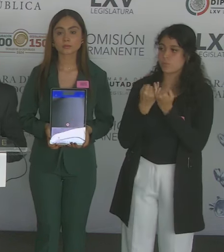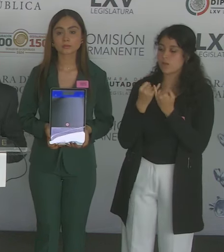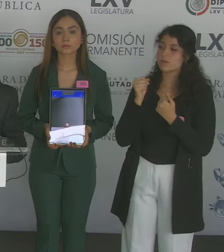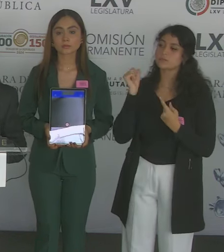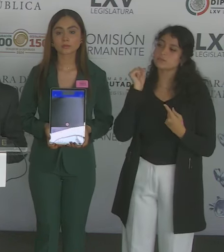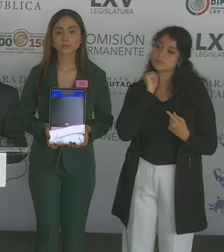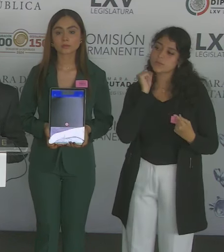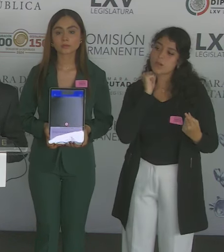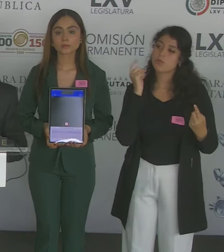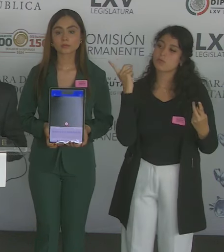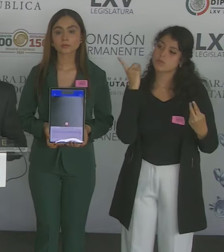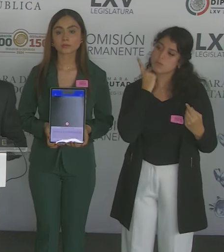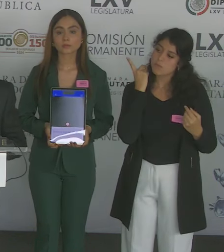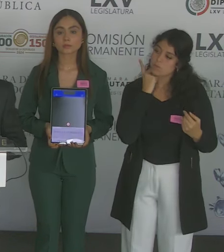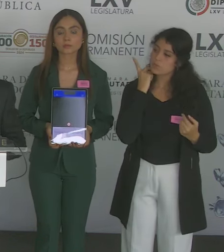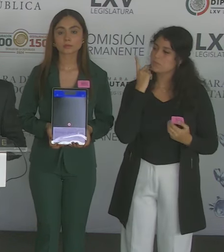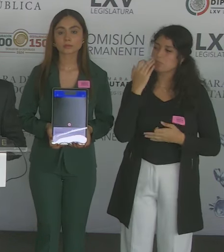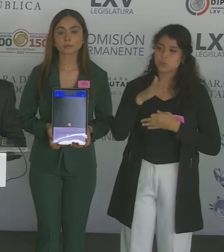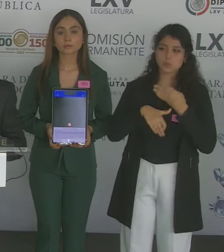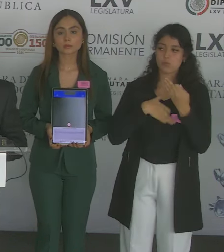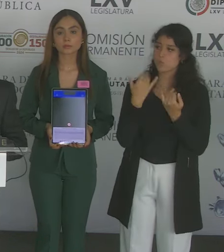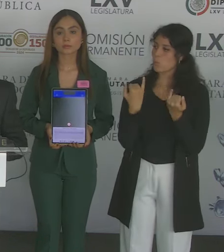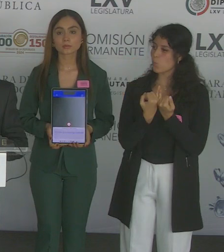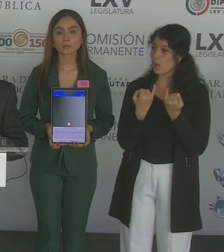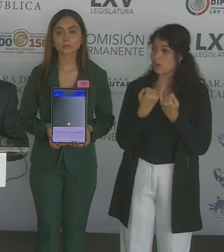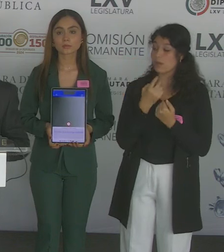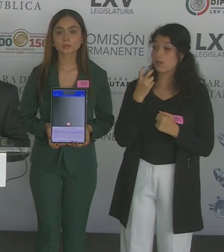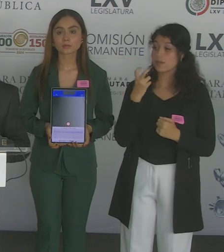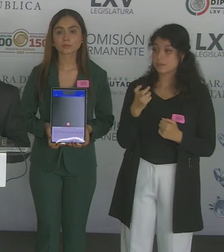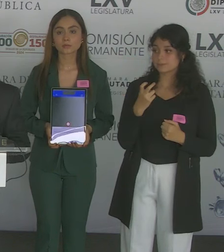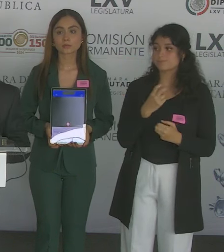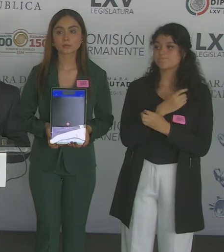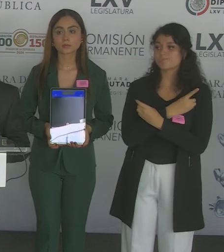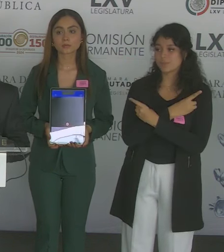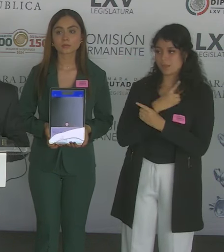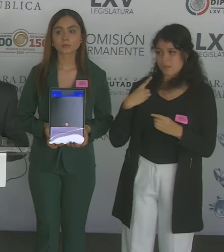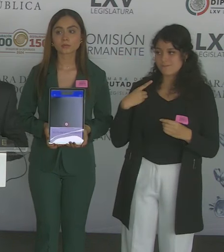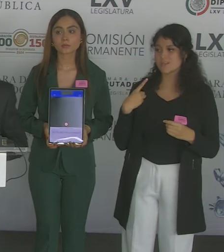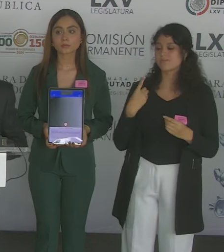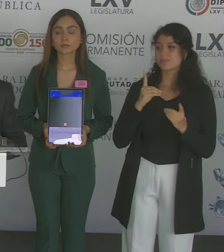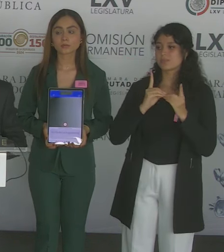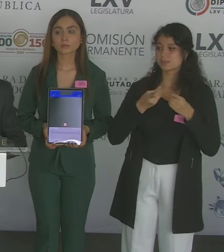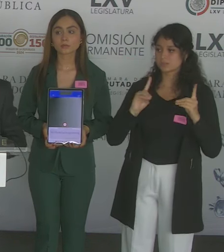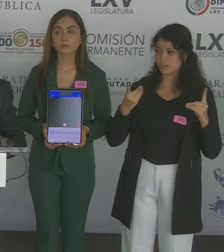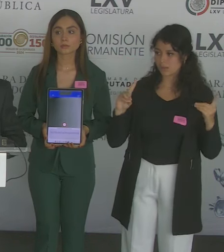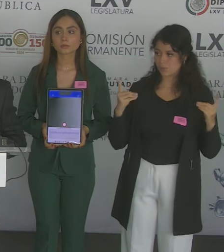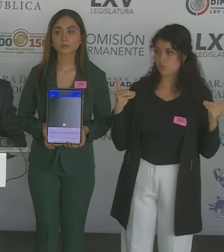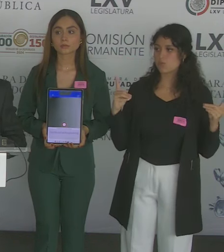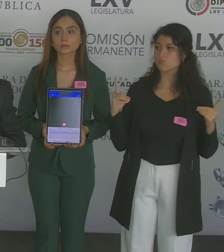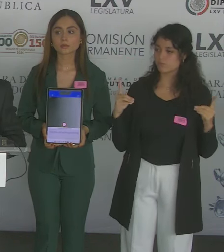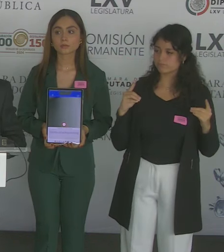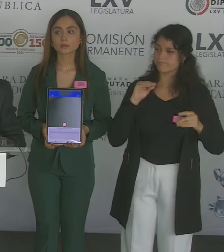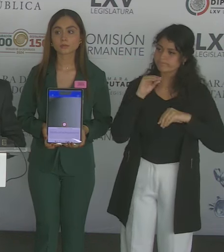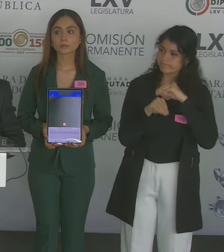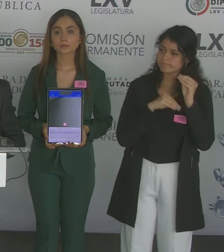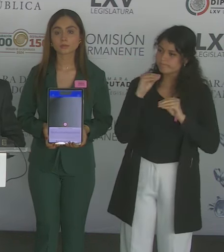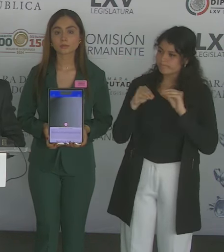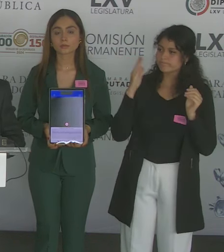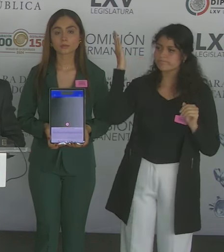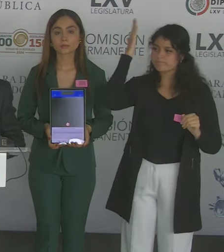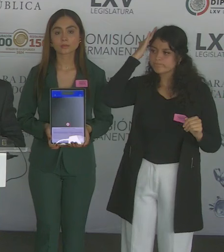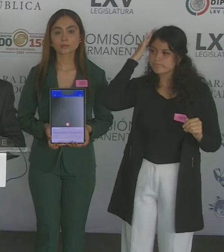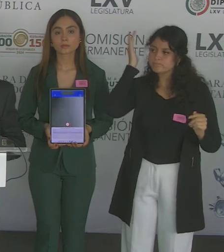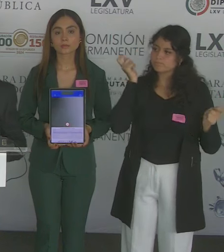diputados de diputadas esta tarea que va a desarrollar la diputada Sodi encabezando seguramente este